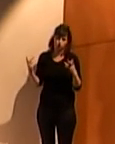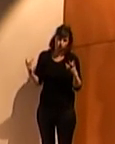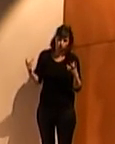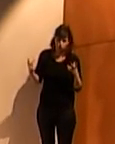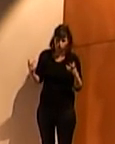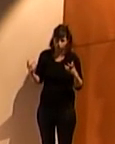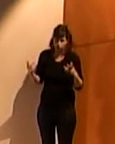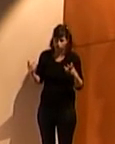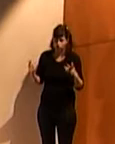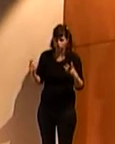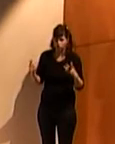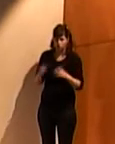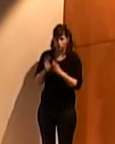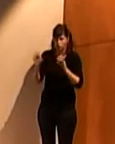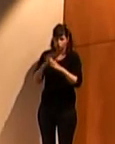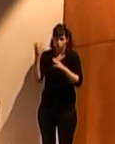d'utiliser.